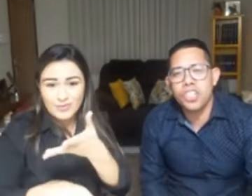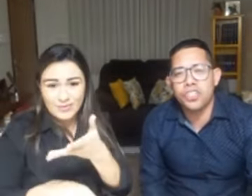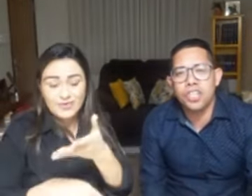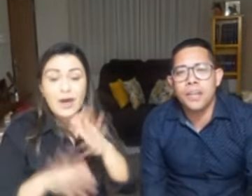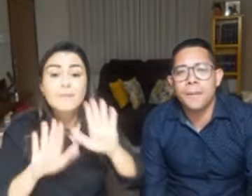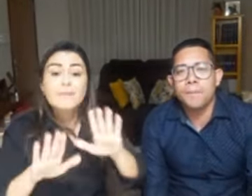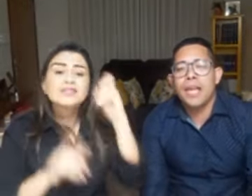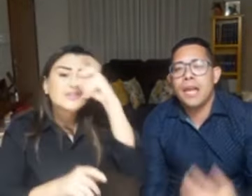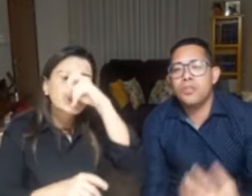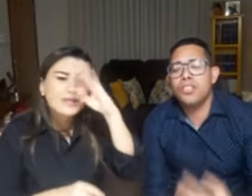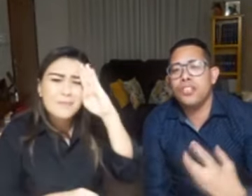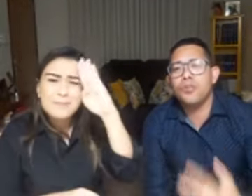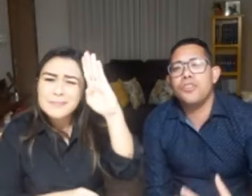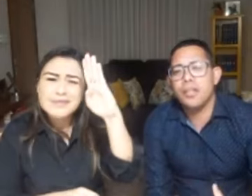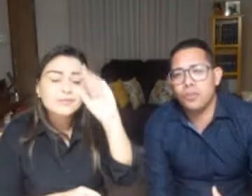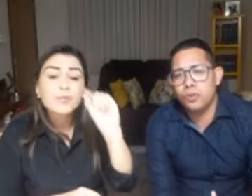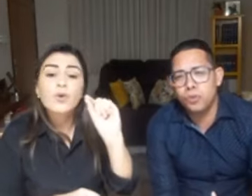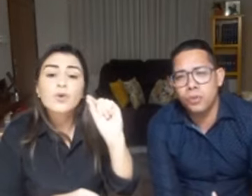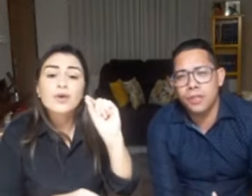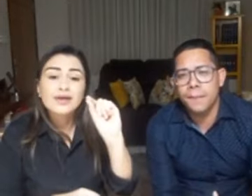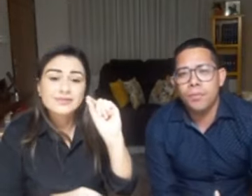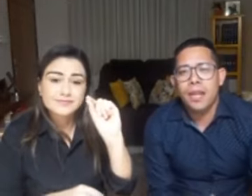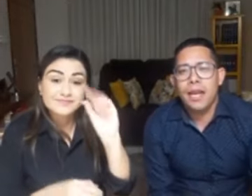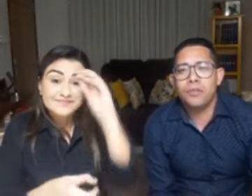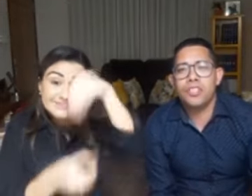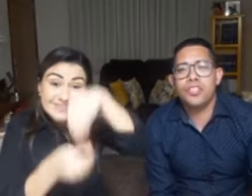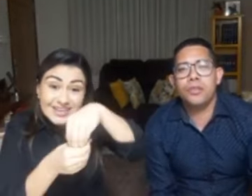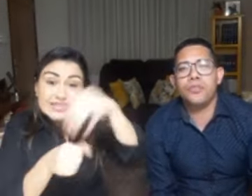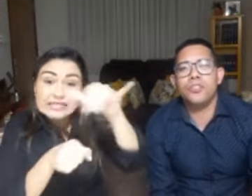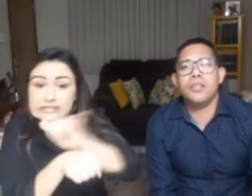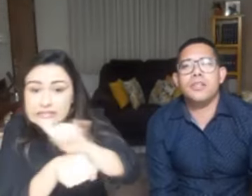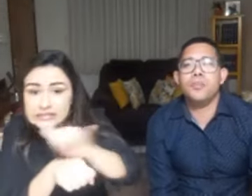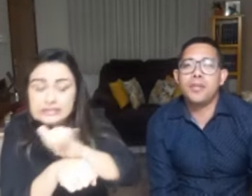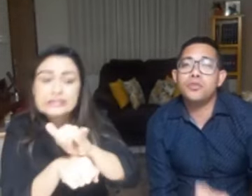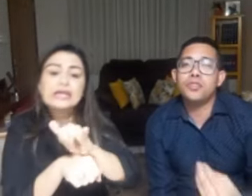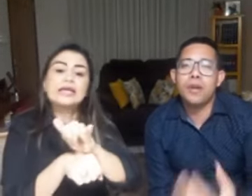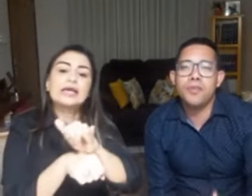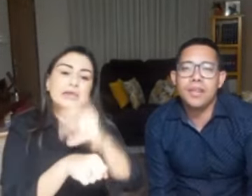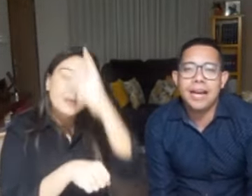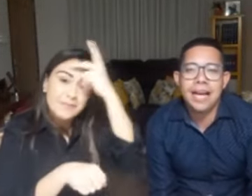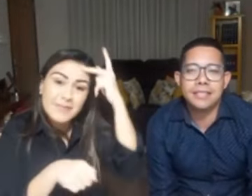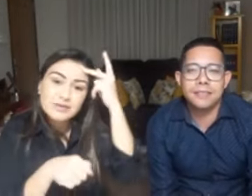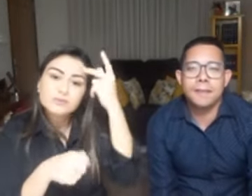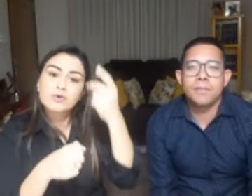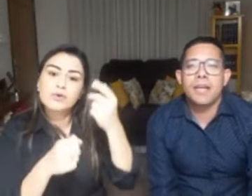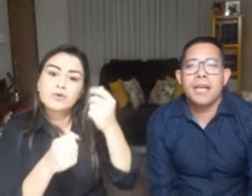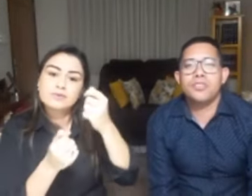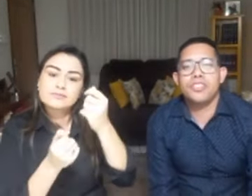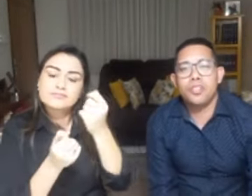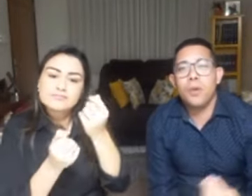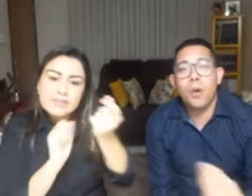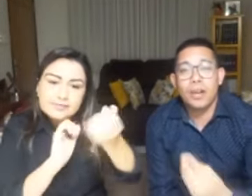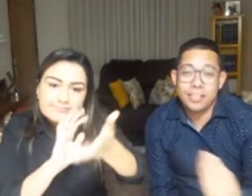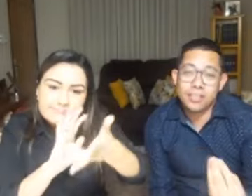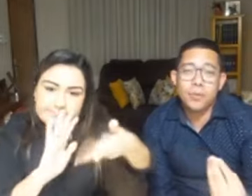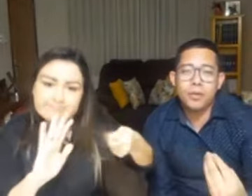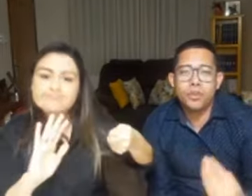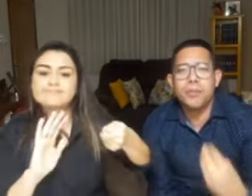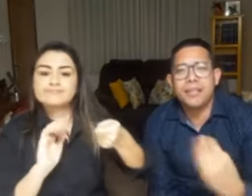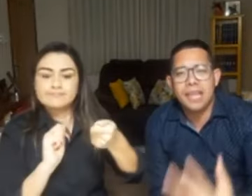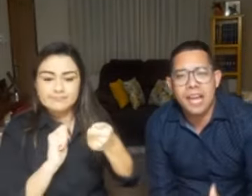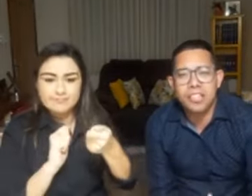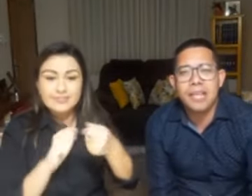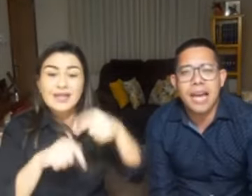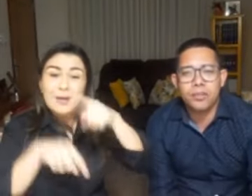hoje em dia é no sentido de estrutura, é no sentido de pessoas qualificadas, é no sentido, igual a gente comentou,